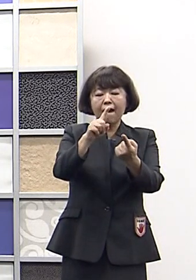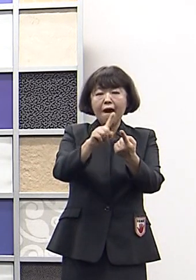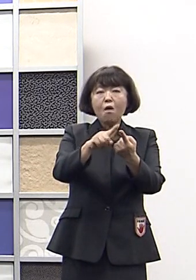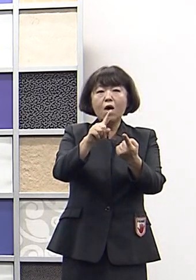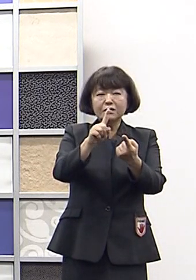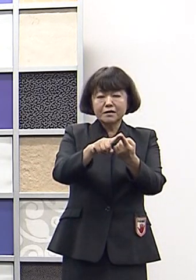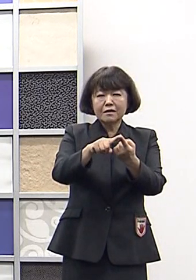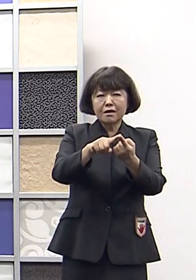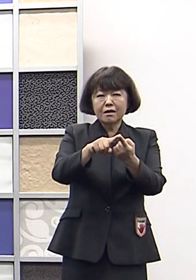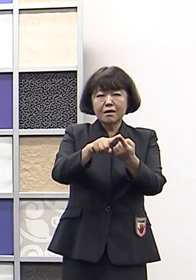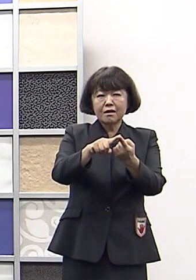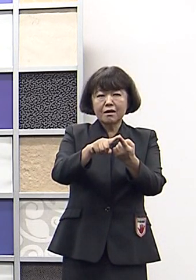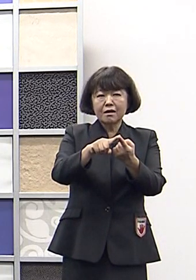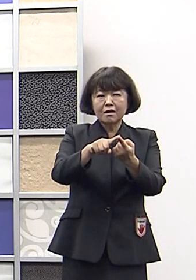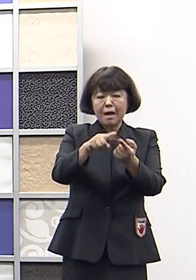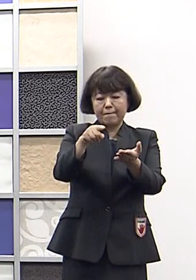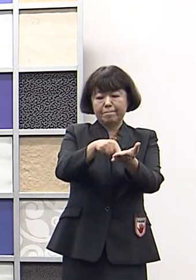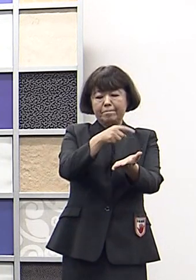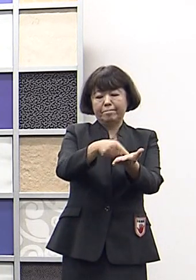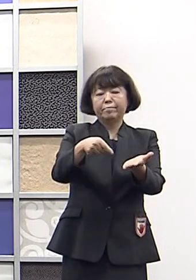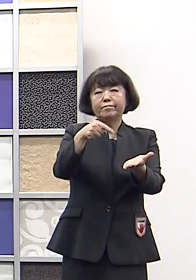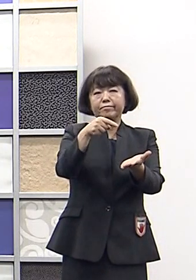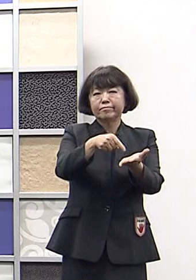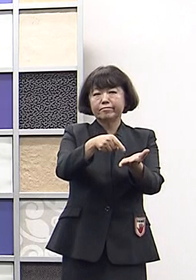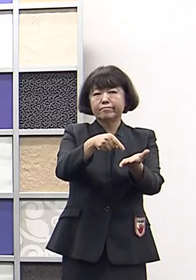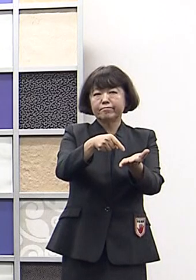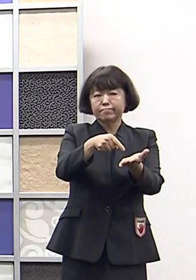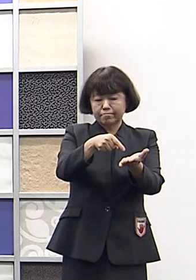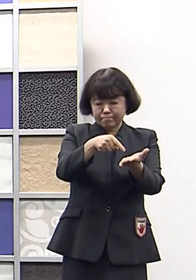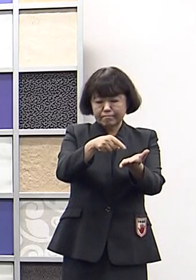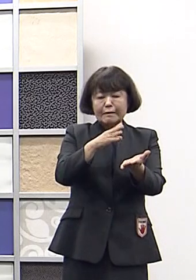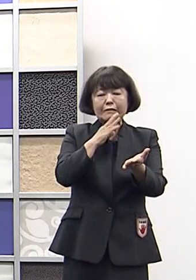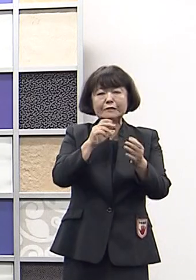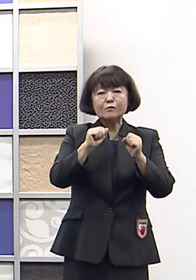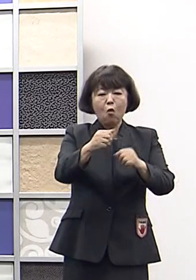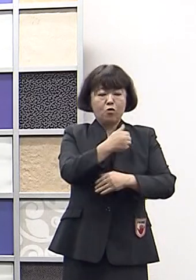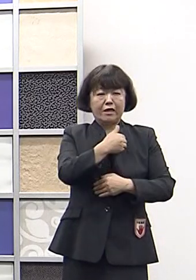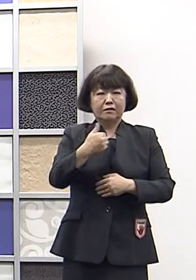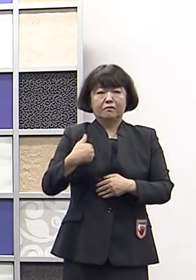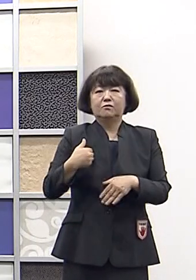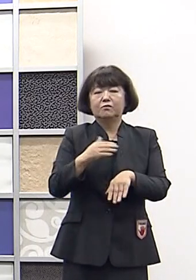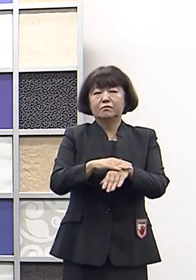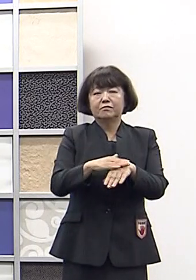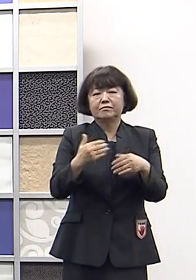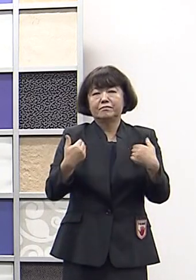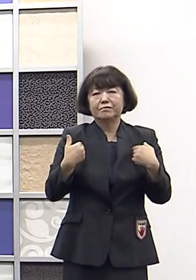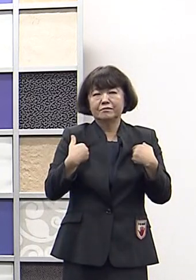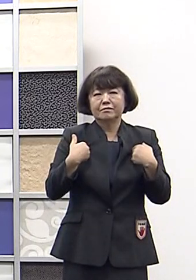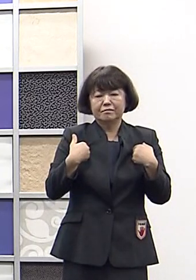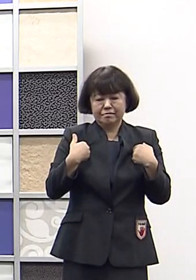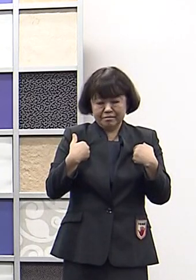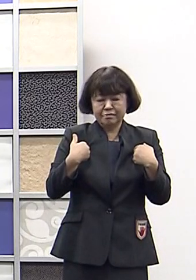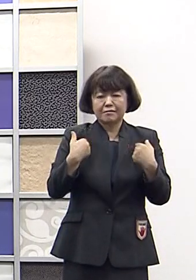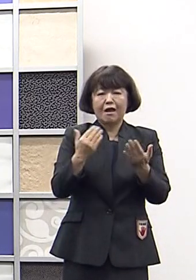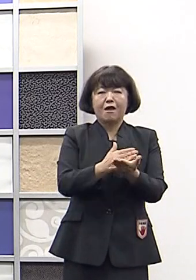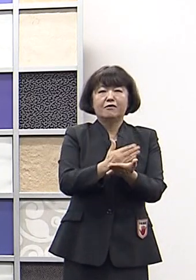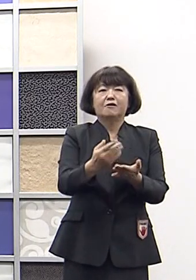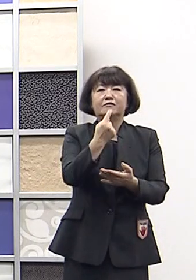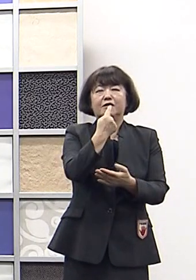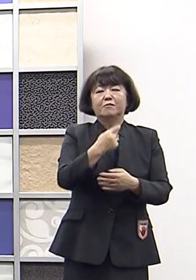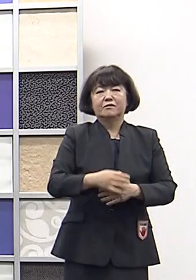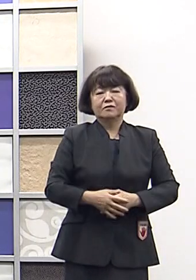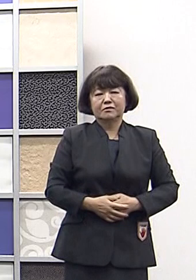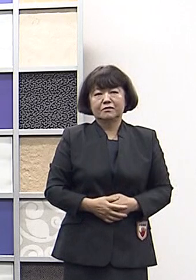裁のをバックにしたですね、実効性のある手段が必要だと、そのように判断をしております。それ